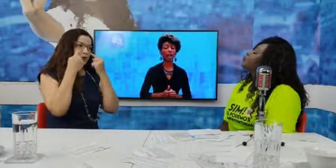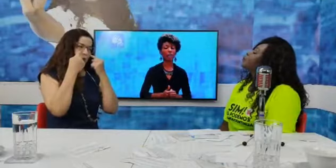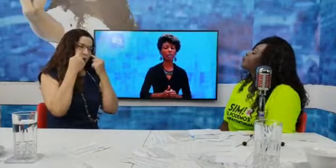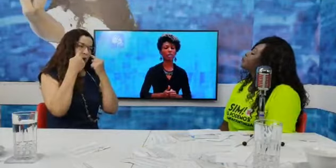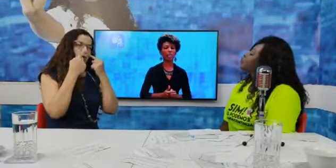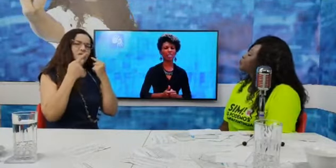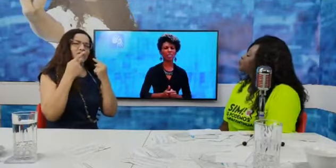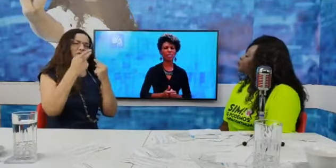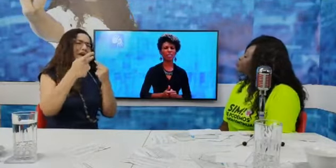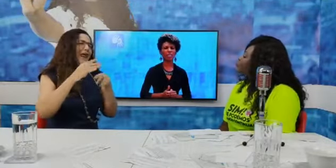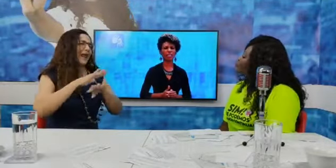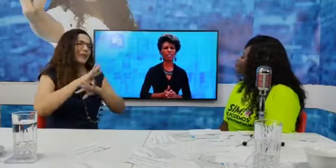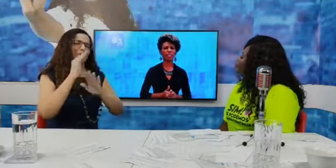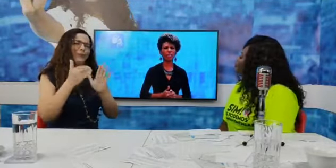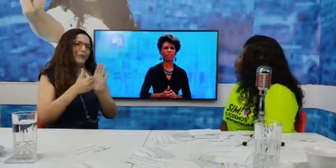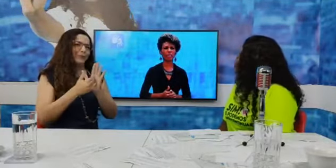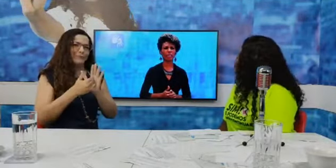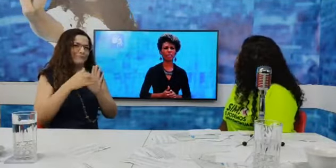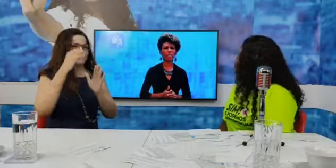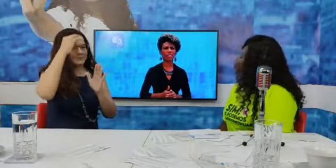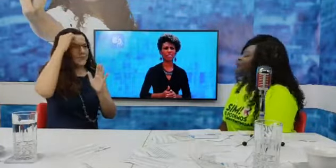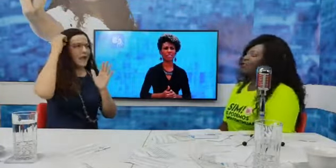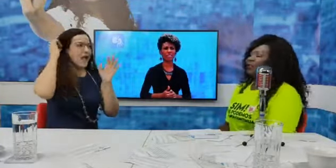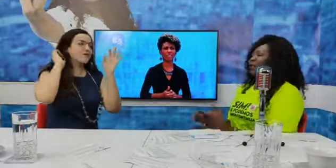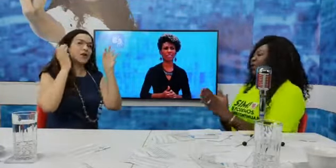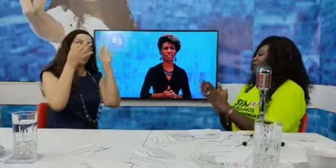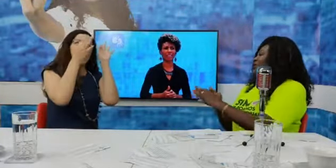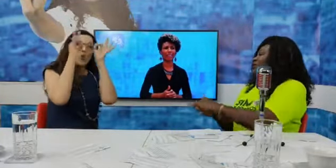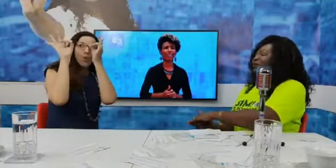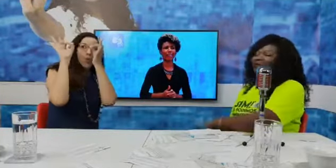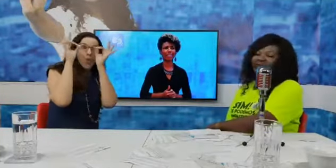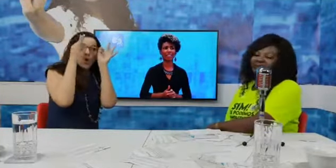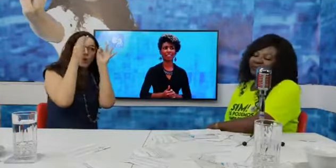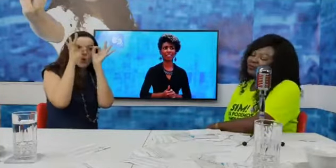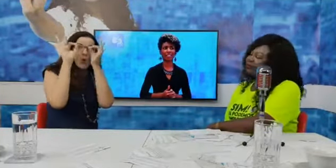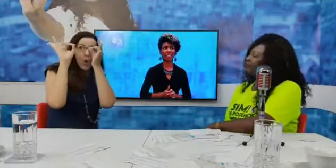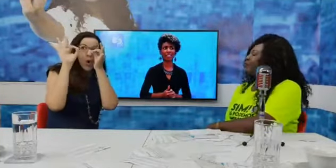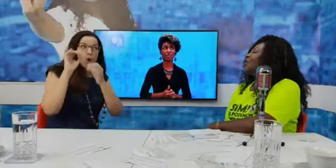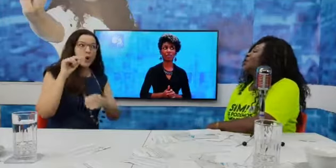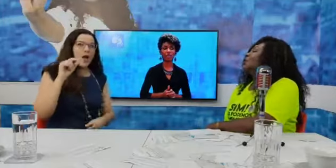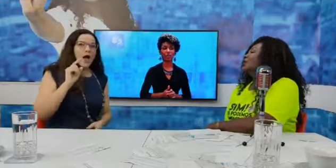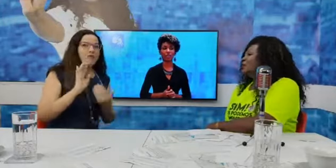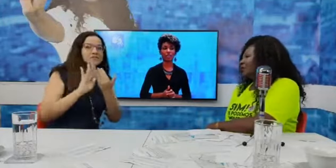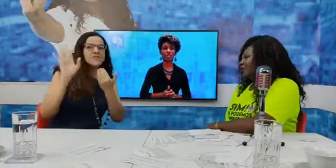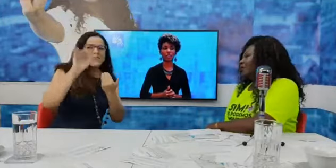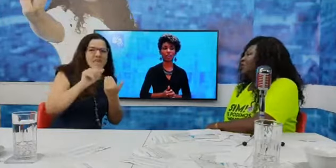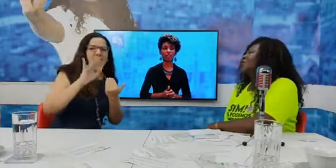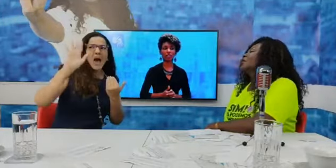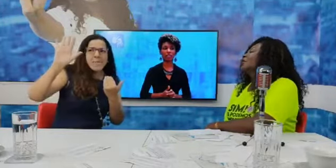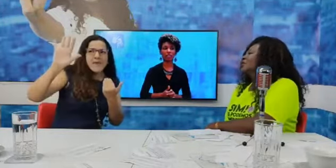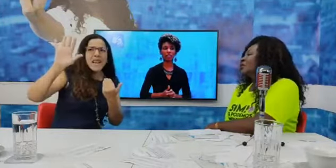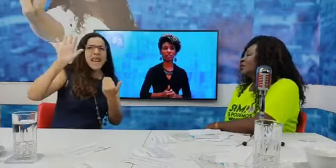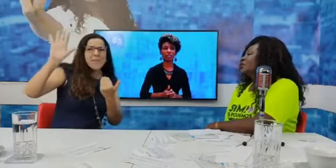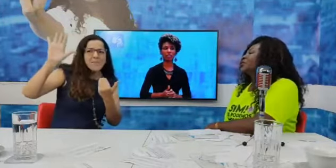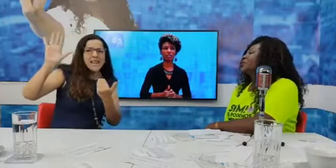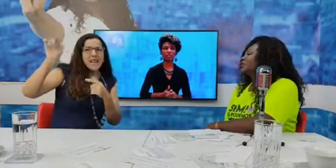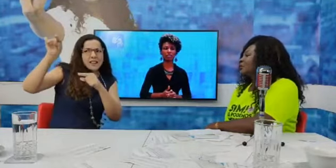O uso da máscara hoje tem dificultado bastante, mas você vai ter que fazer esse contato todo visual.